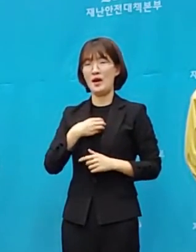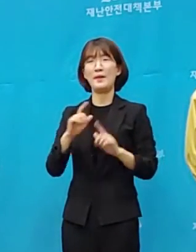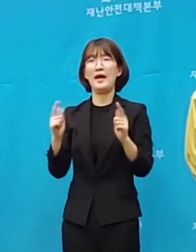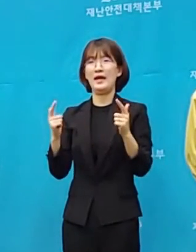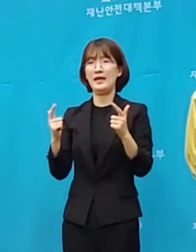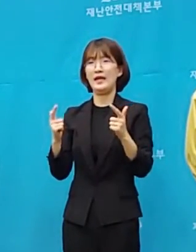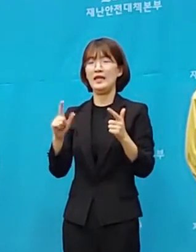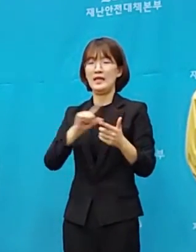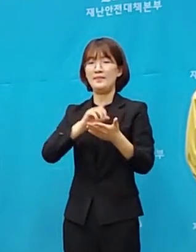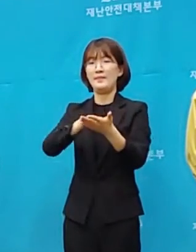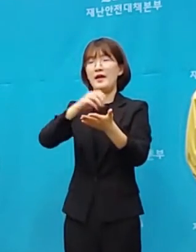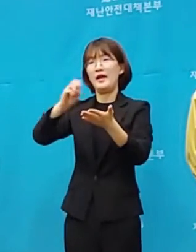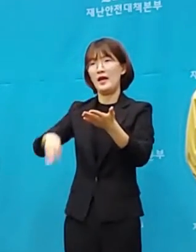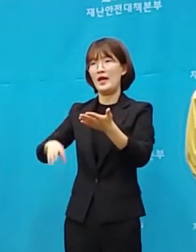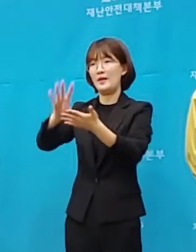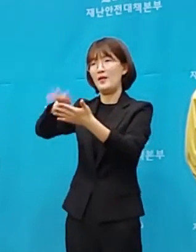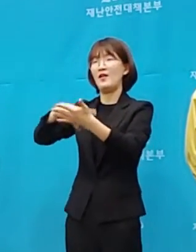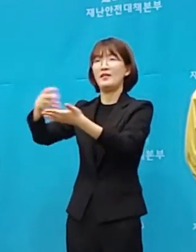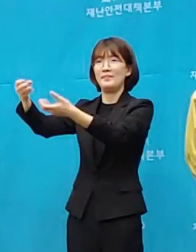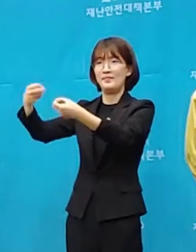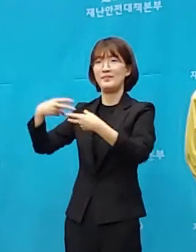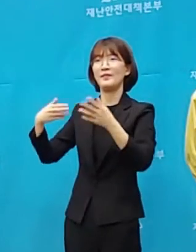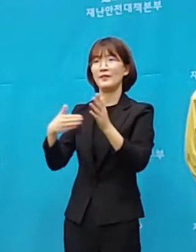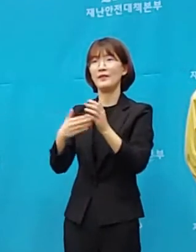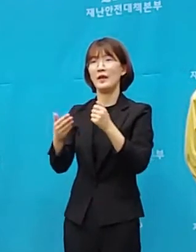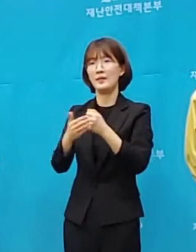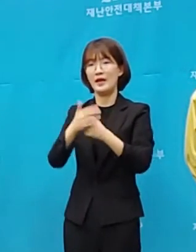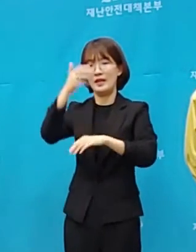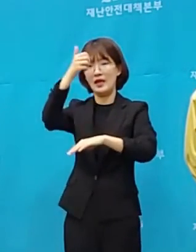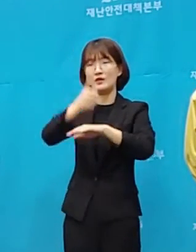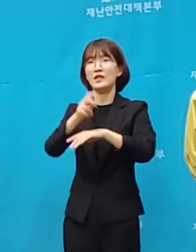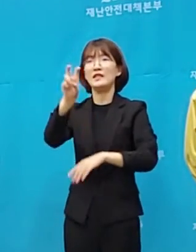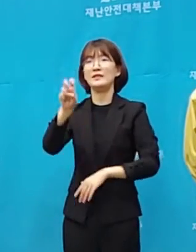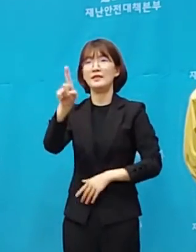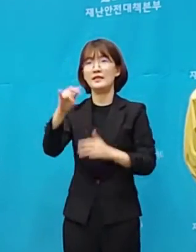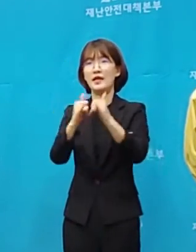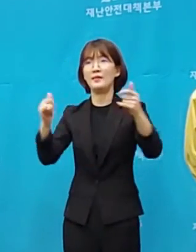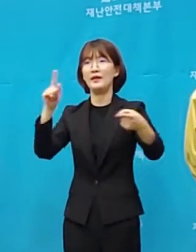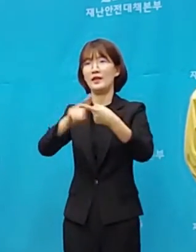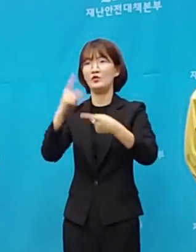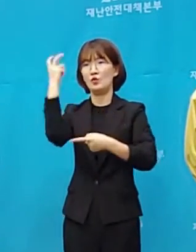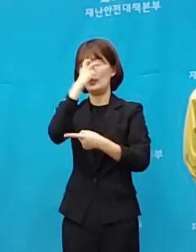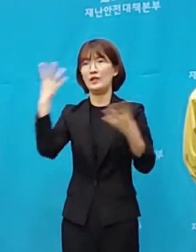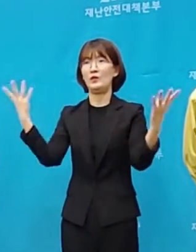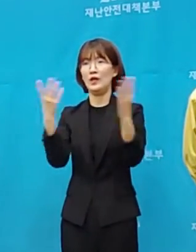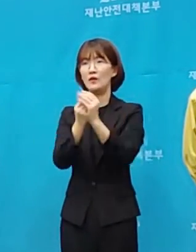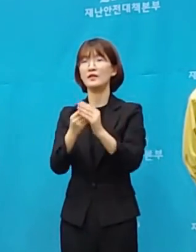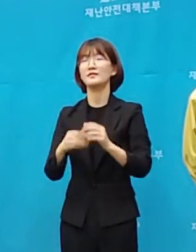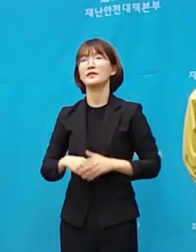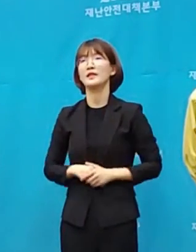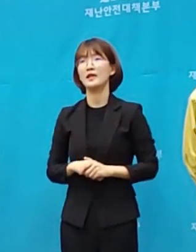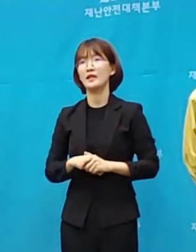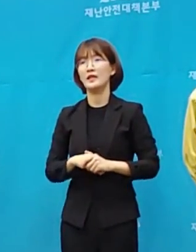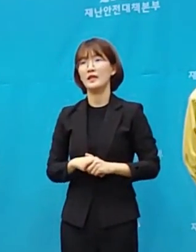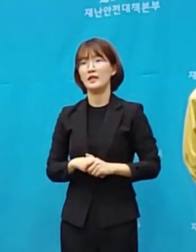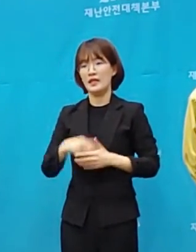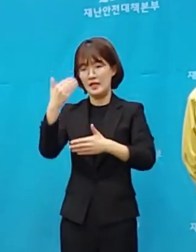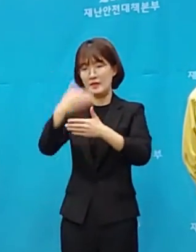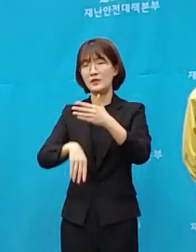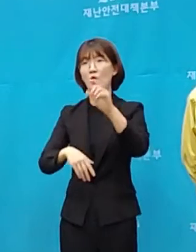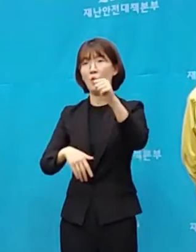명단으로 내려온 분입니다. 그래서 총 21명에 대해서 조사를 완료했습니다. 2차 51명에